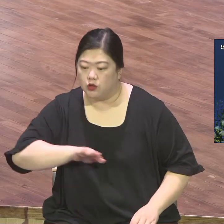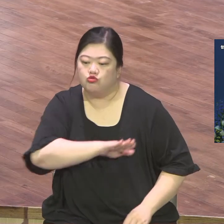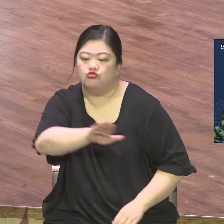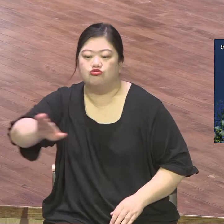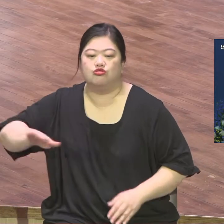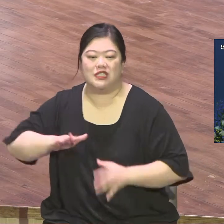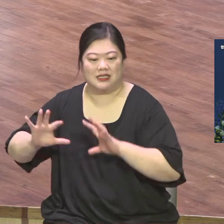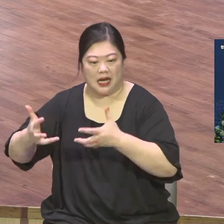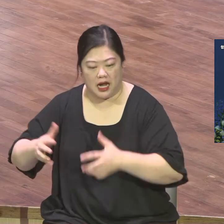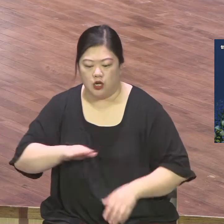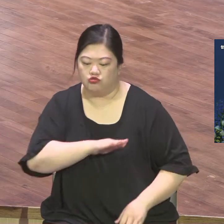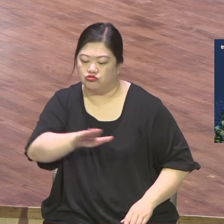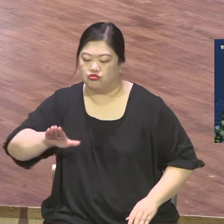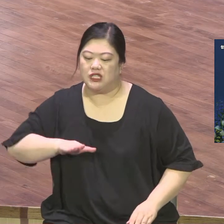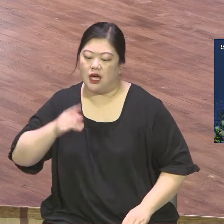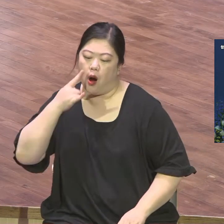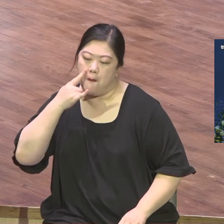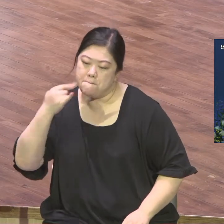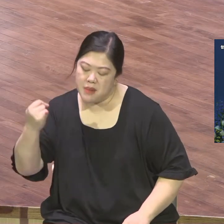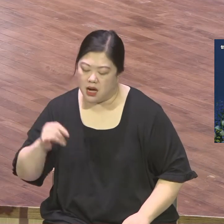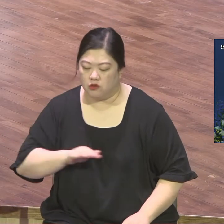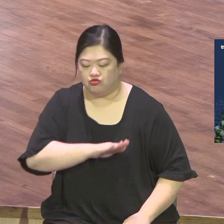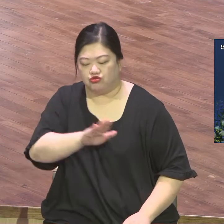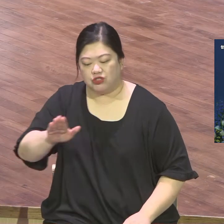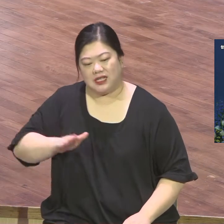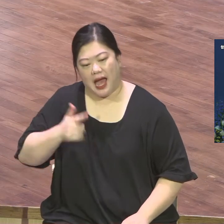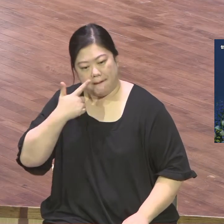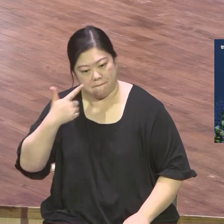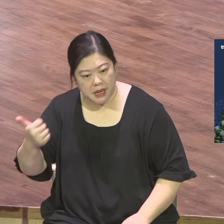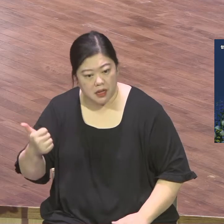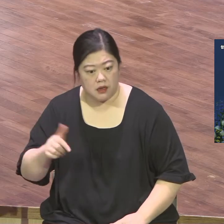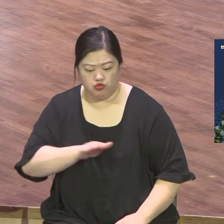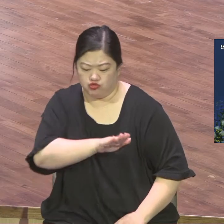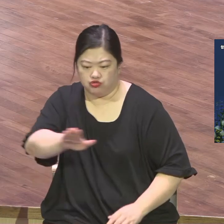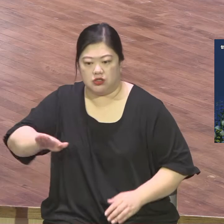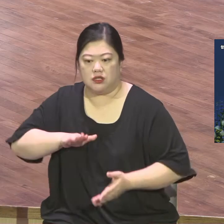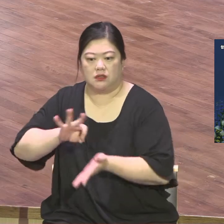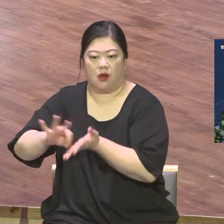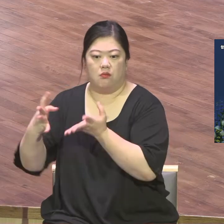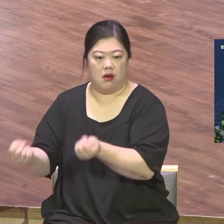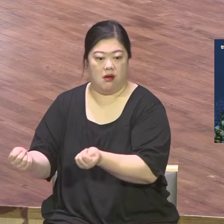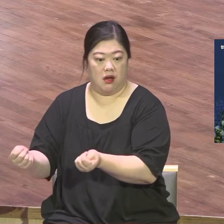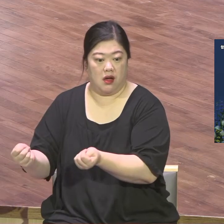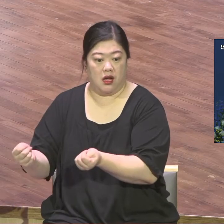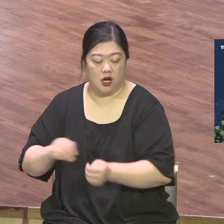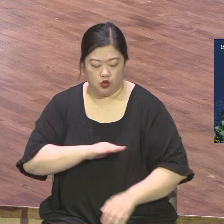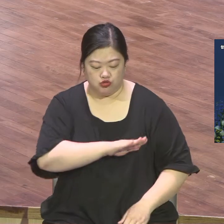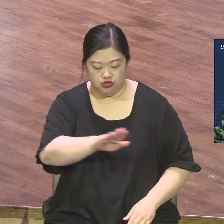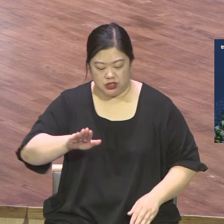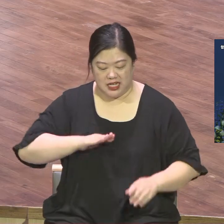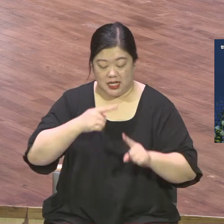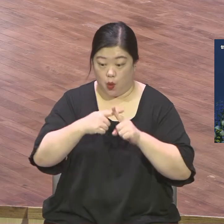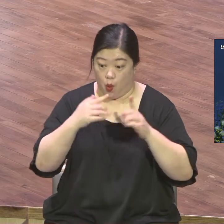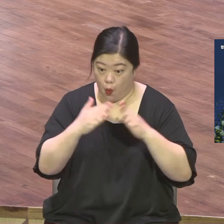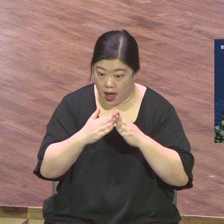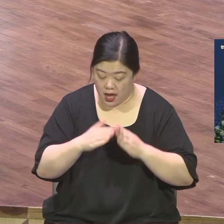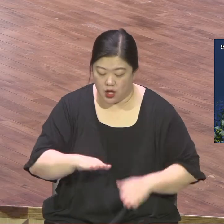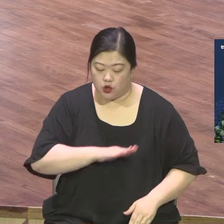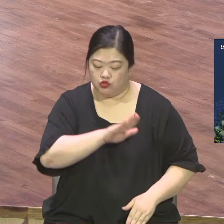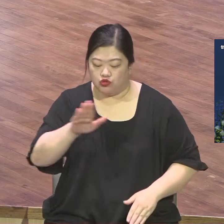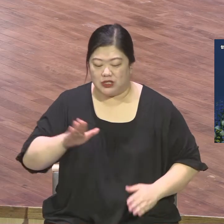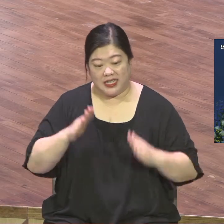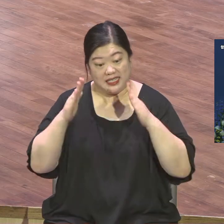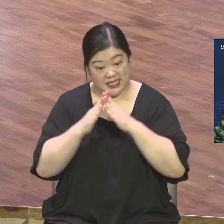그러니까 공동체 의식이 담겨져 있는 표현이에요, 이게. 그래서 우리 교회, 우리 학교, 우리